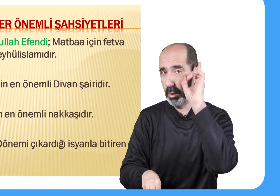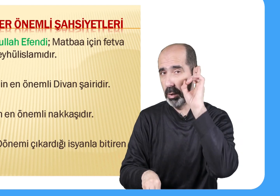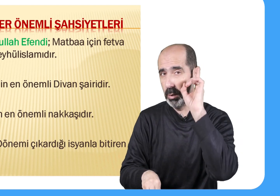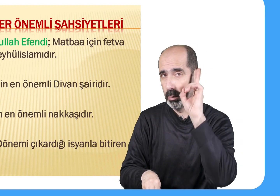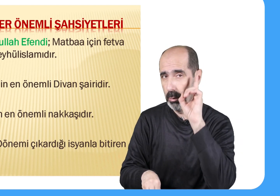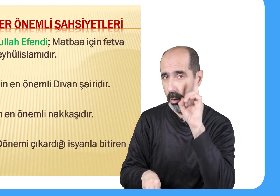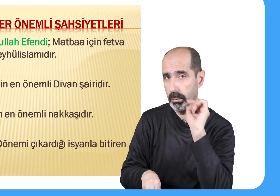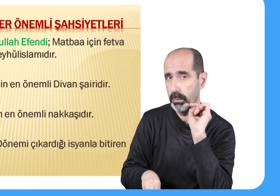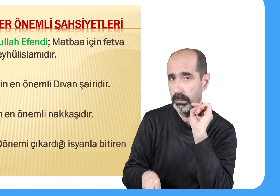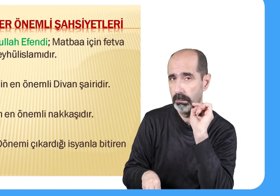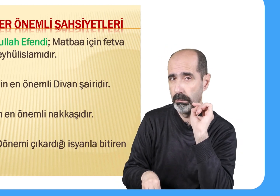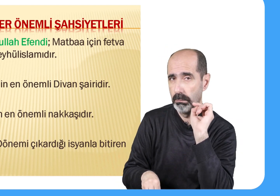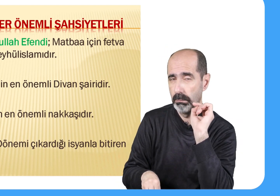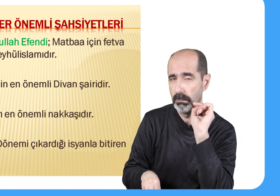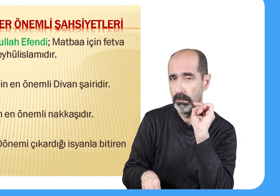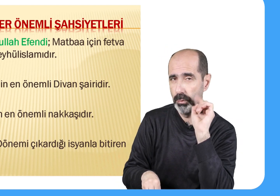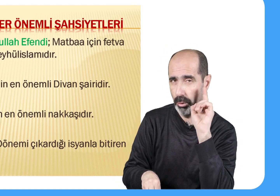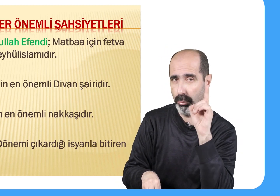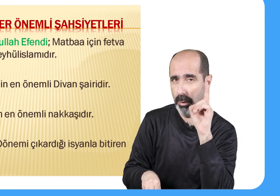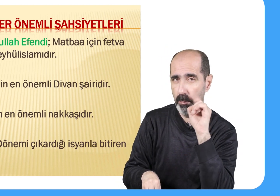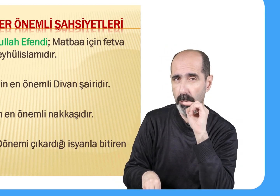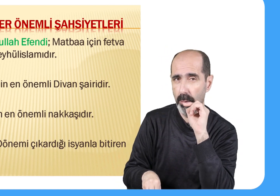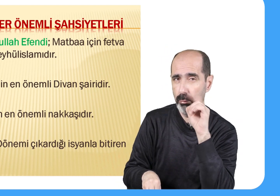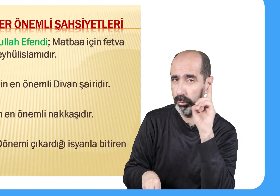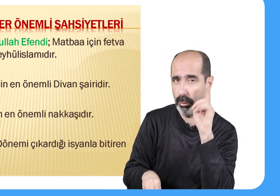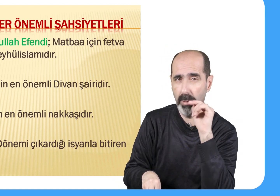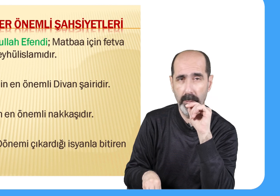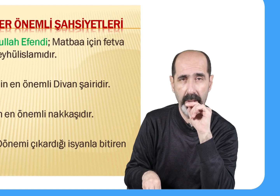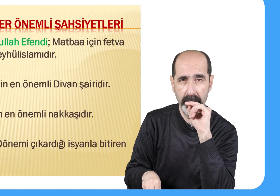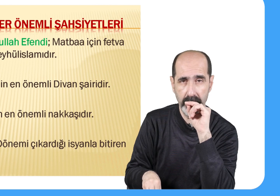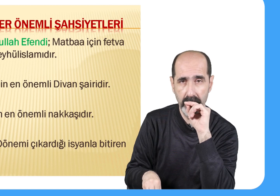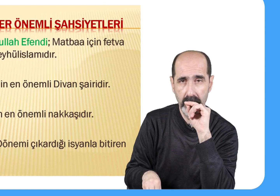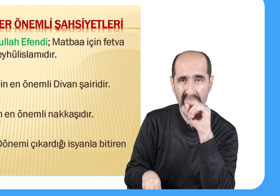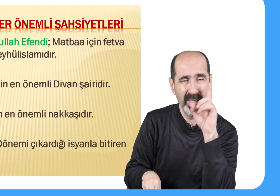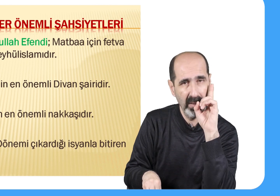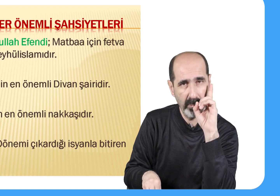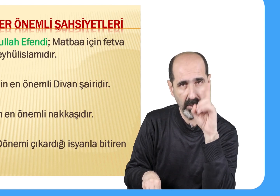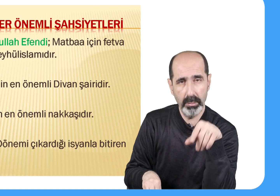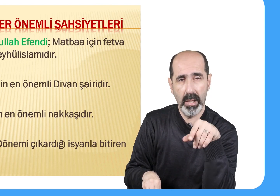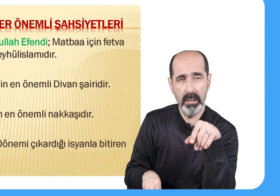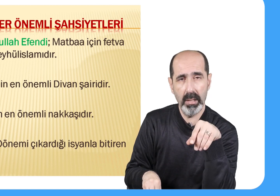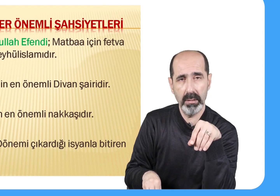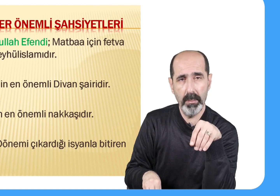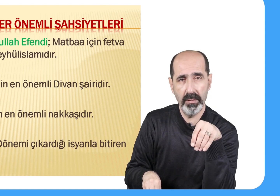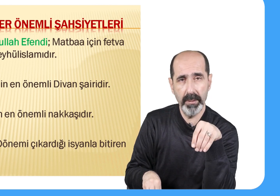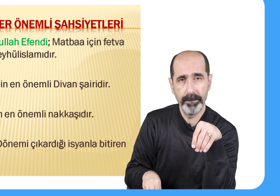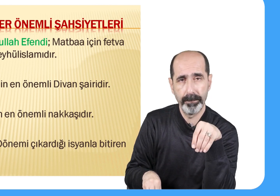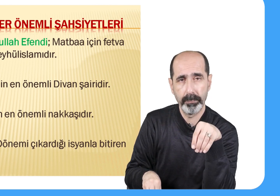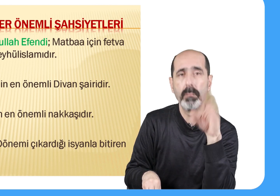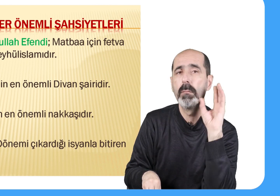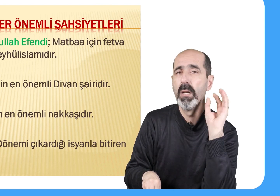vermişlerdir not çok çok önemli bir o çok çok önemli bir ayrıntı Patrona Halil